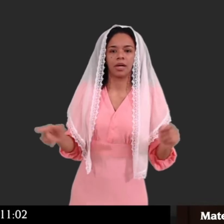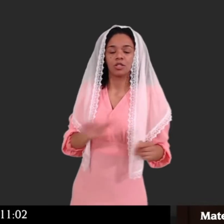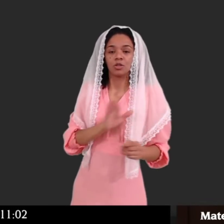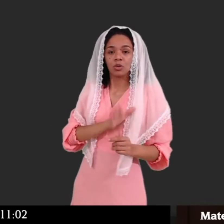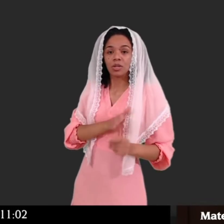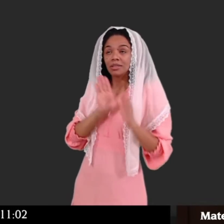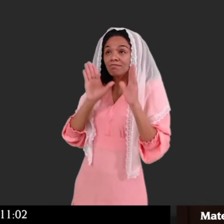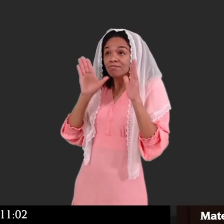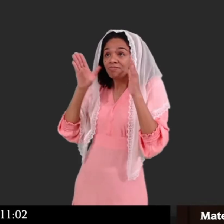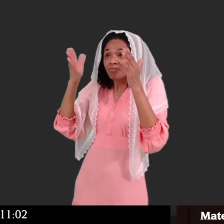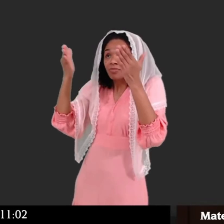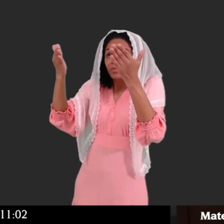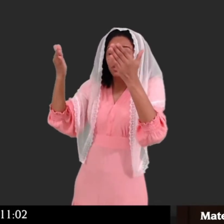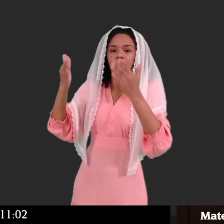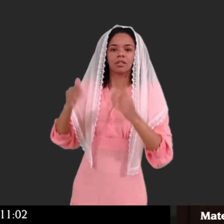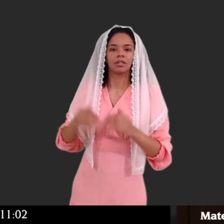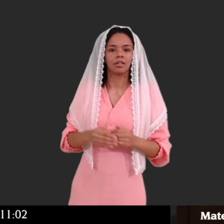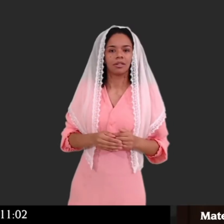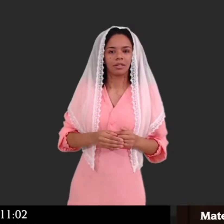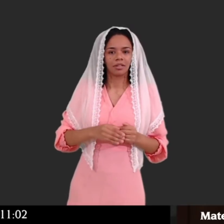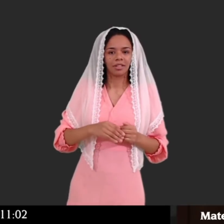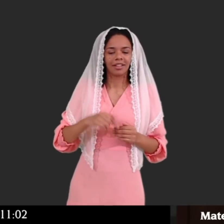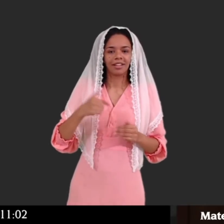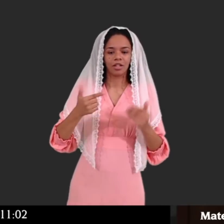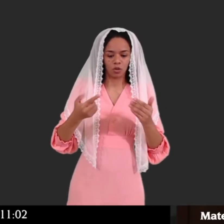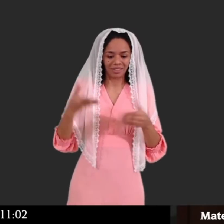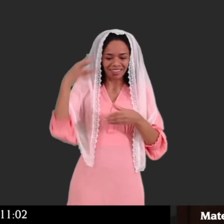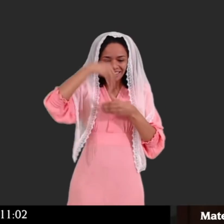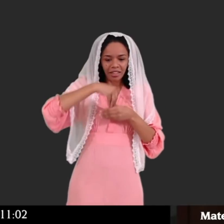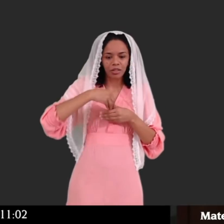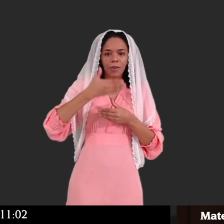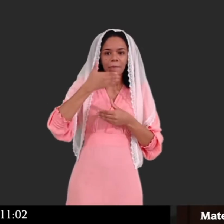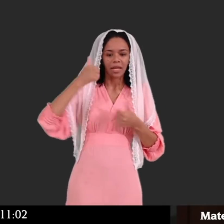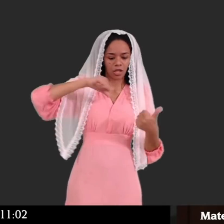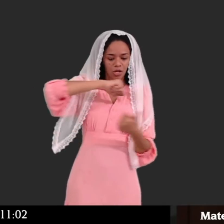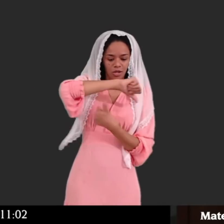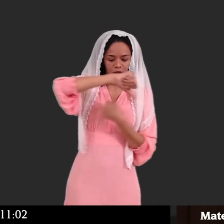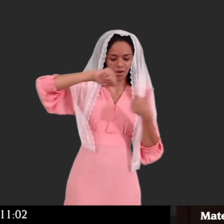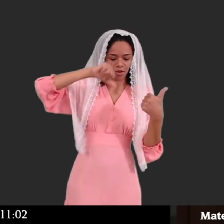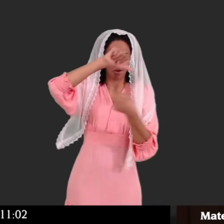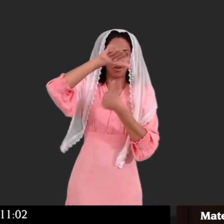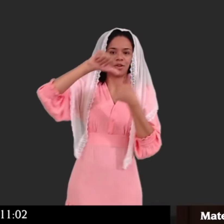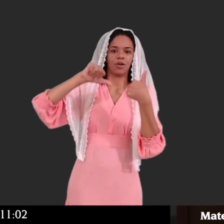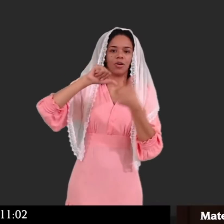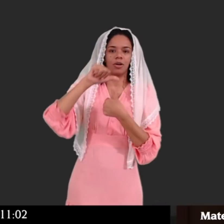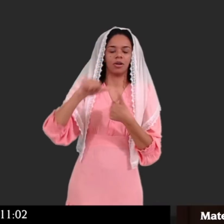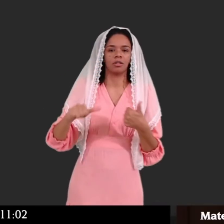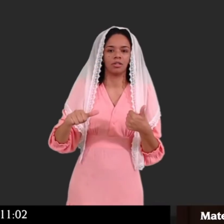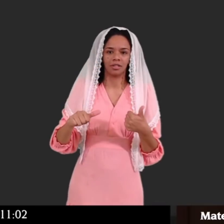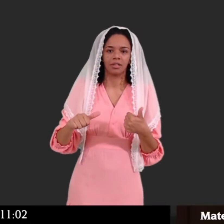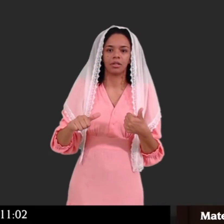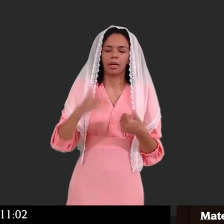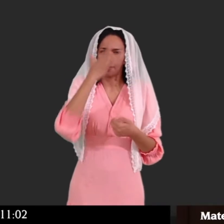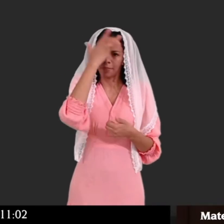Deus. Ela melhora a sua natureza humana. Uma mulher, um homem santo, a veste